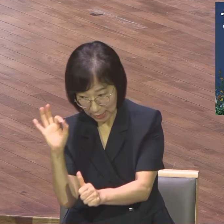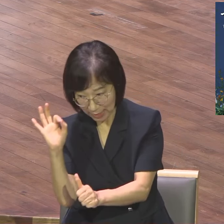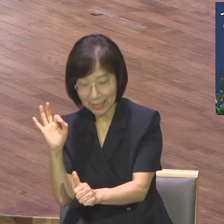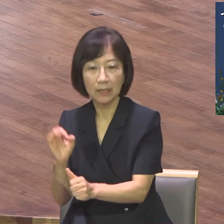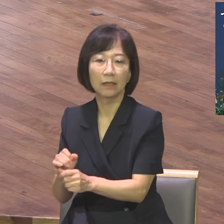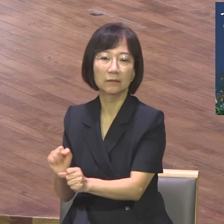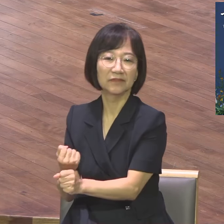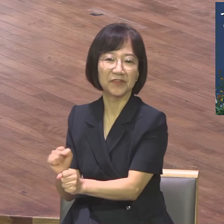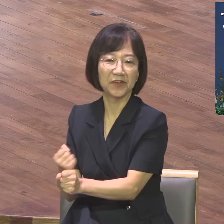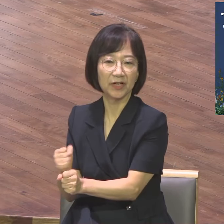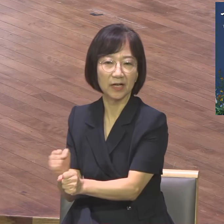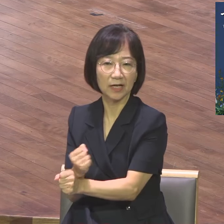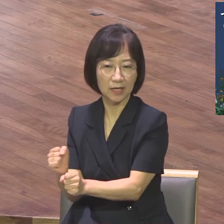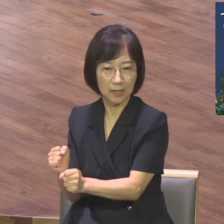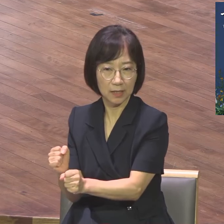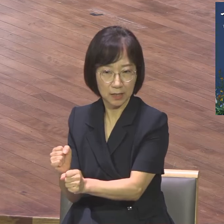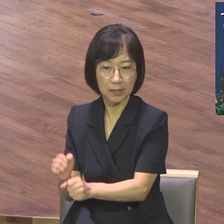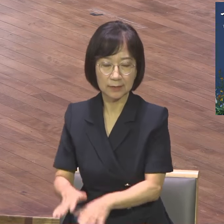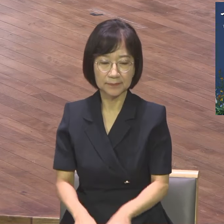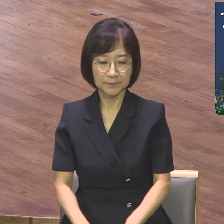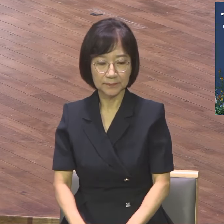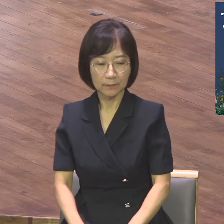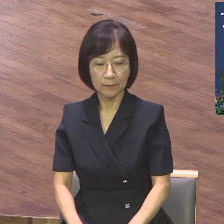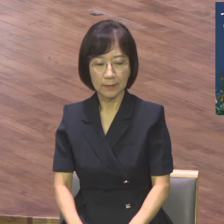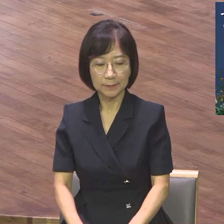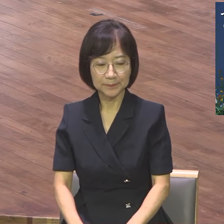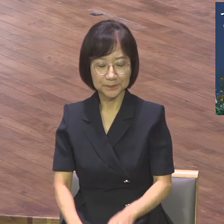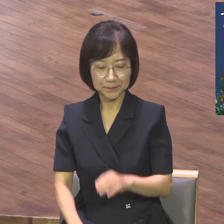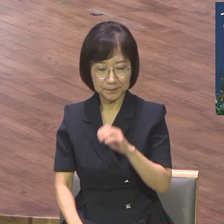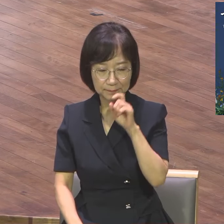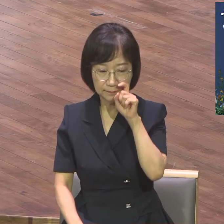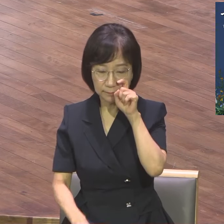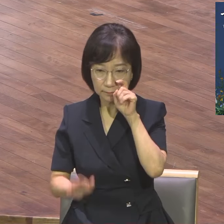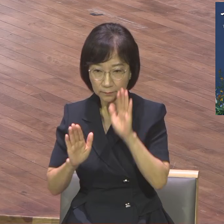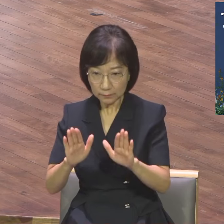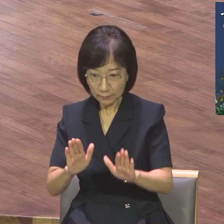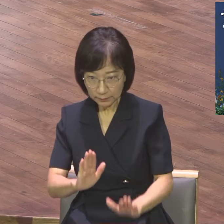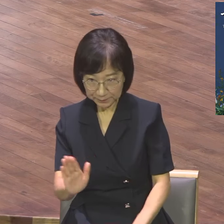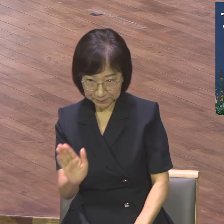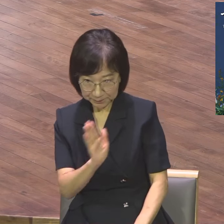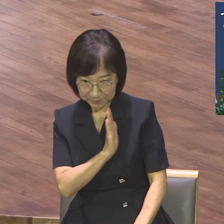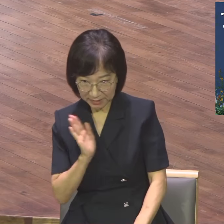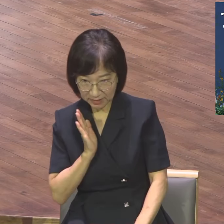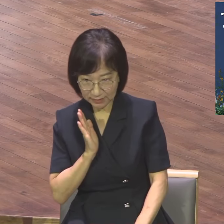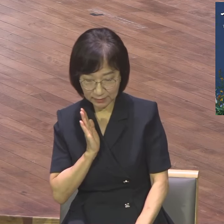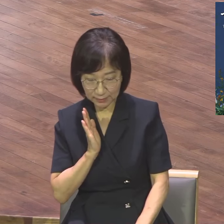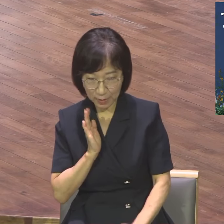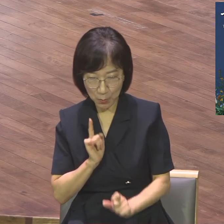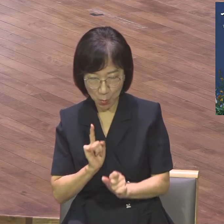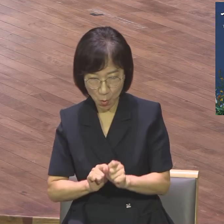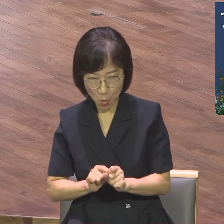된다. 그래서 그는 결국 뭐요? 배신의 키스를 합니다.